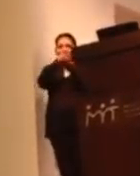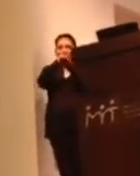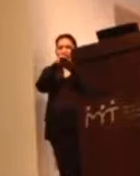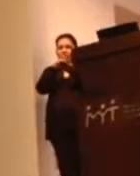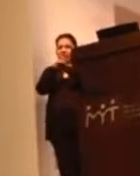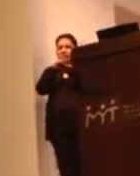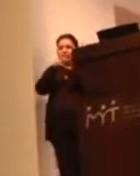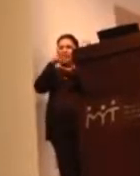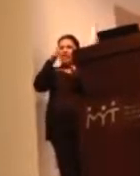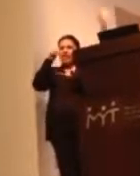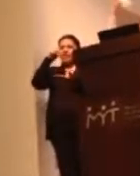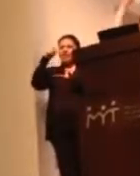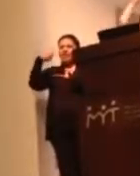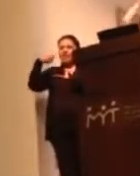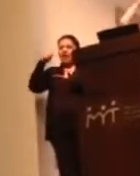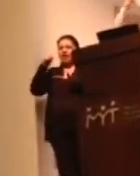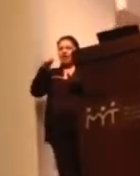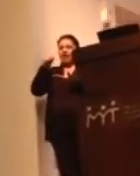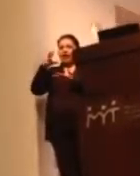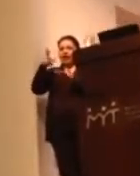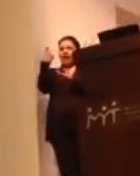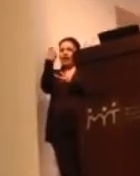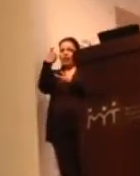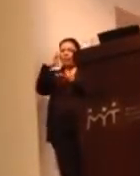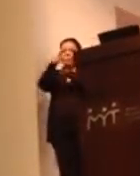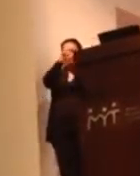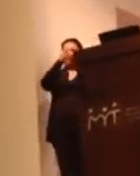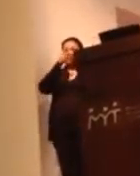la taza, lo primero que hace es agarrarla.